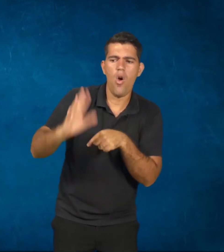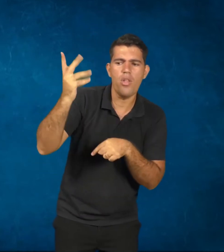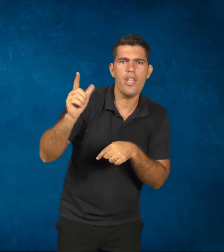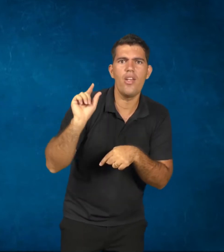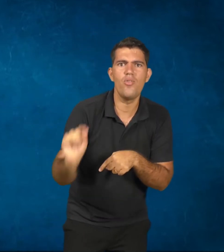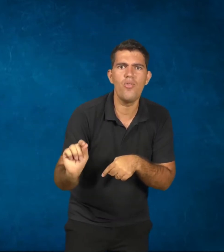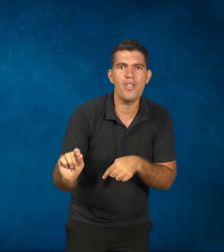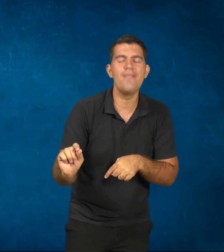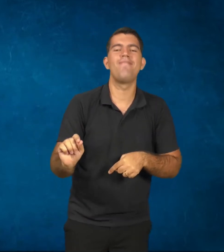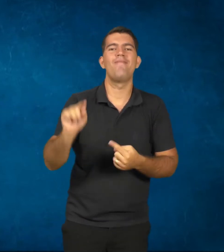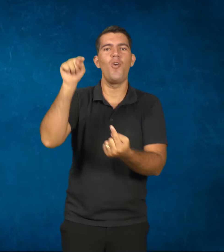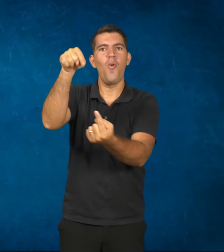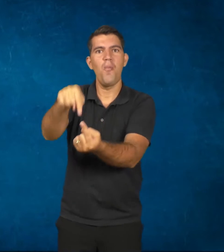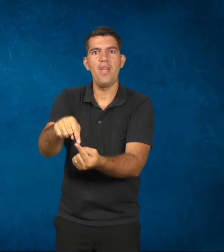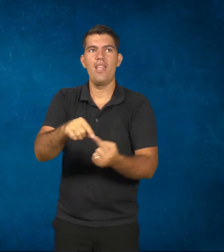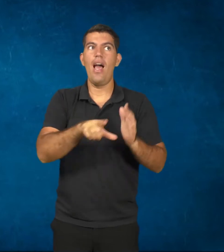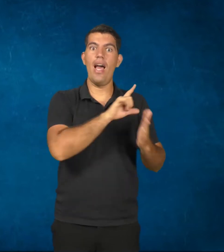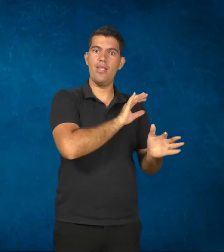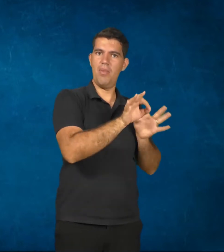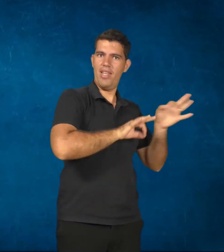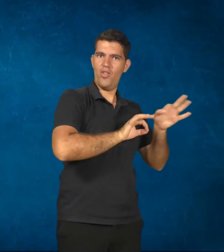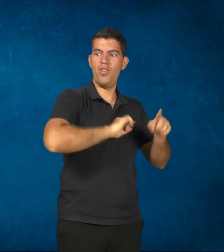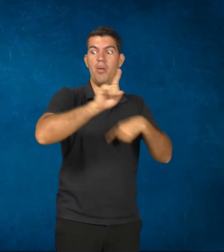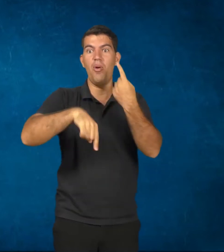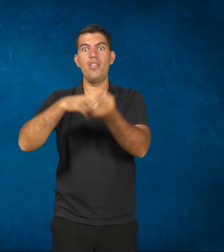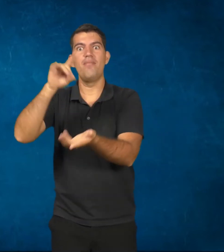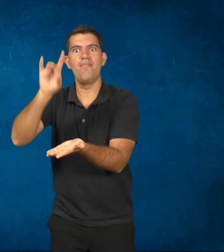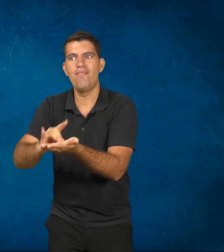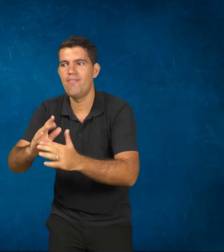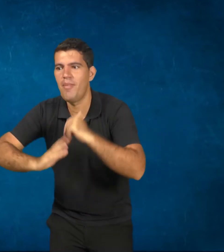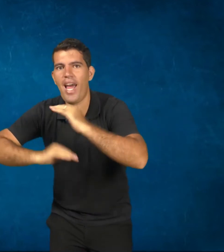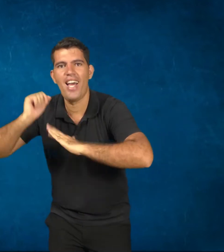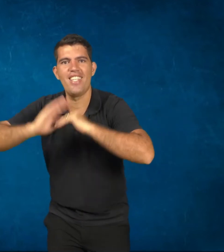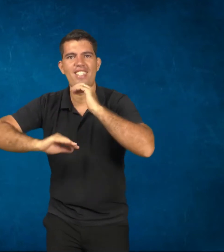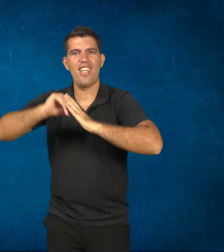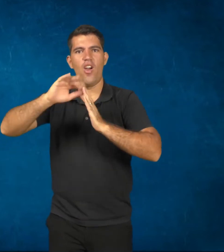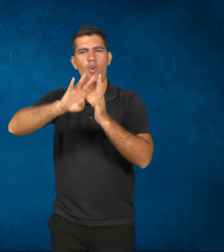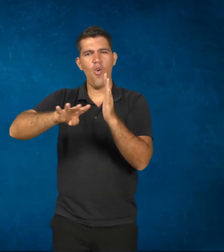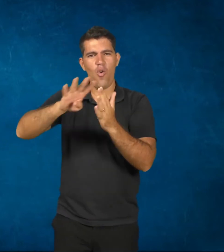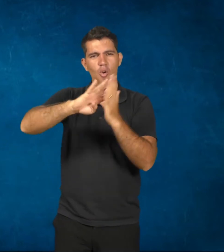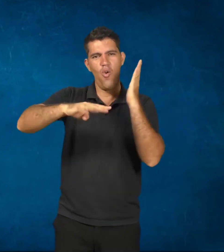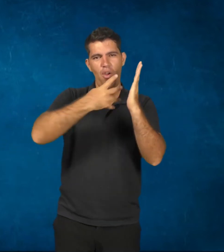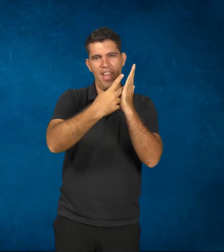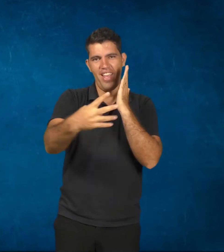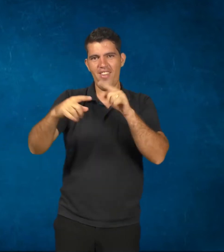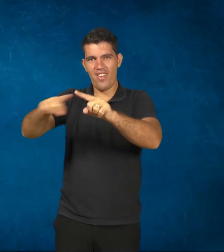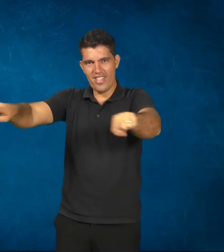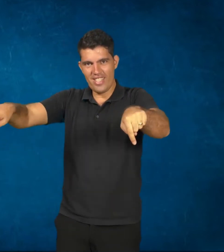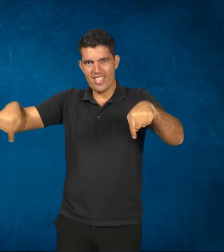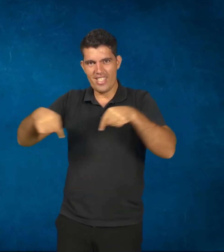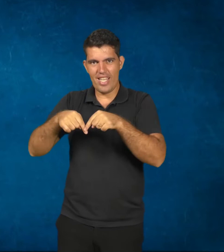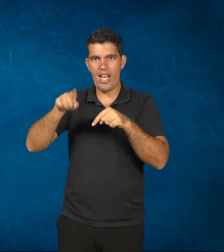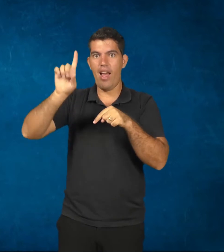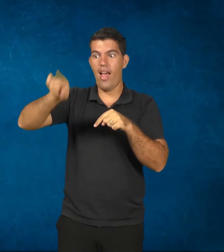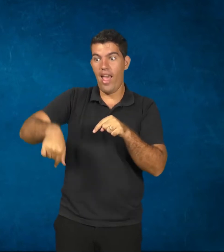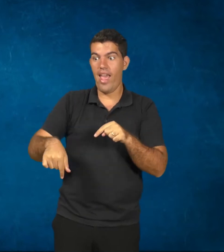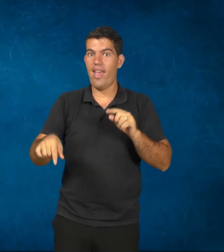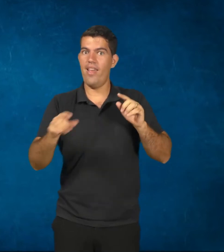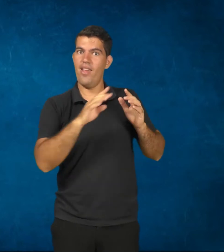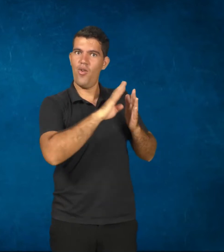do que foi planejado. O currículo praticado na sala de aula se concretiza de forma diferente do currículo